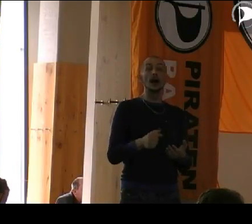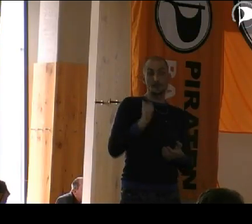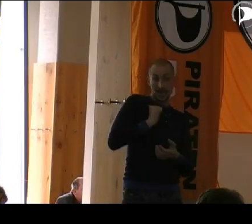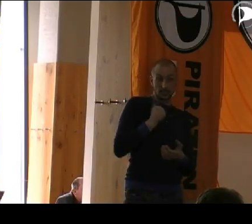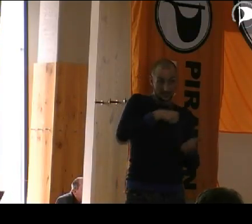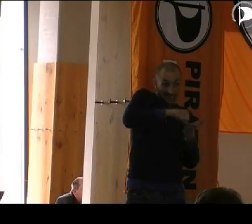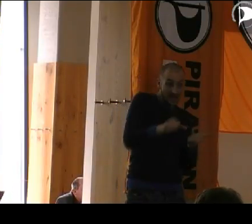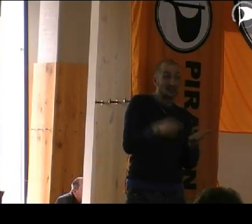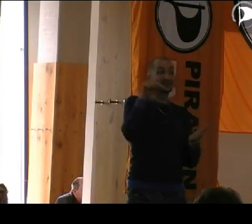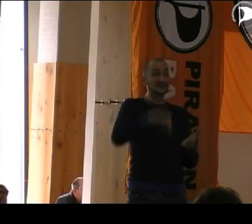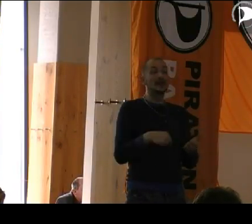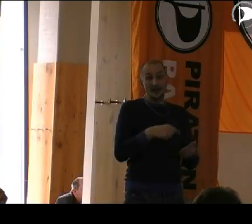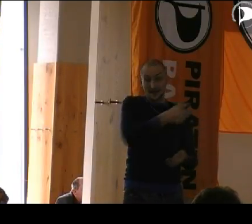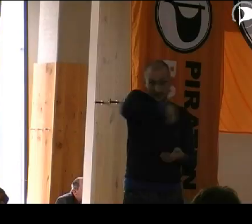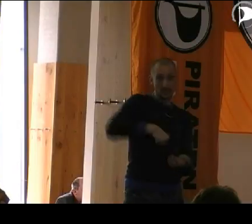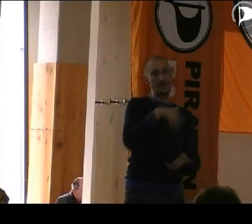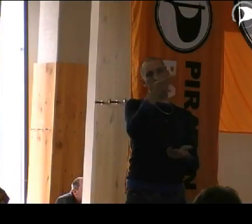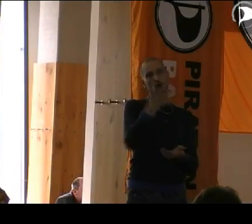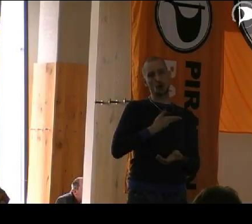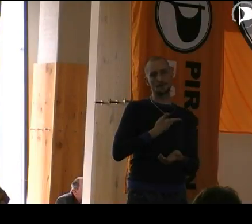dementsprechend auch wir kriegen